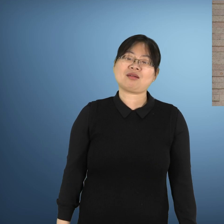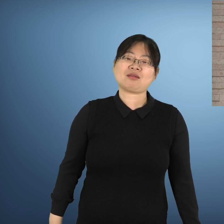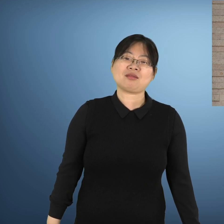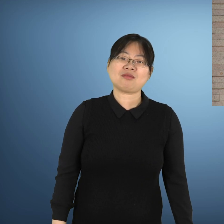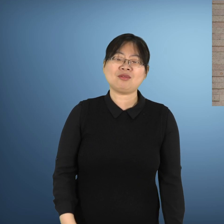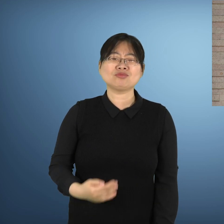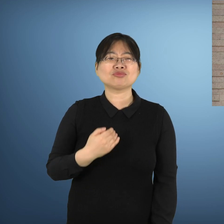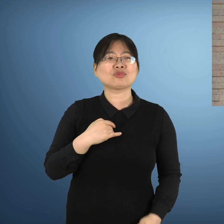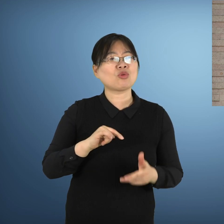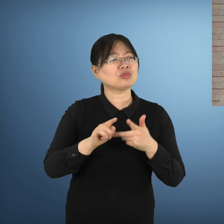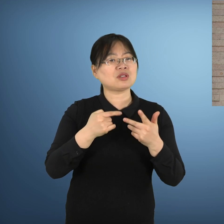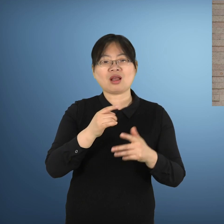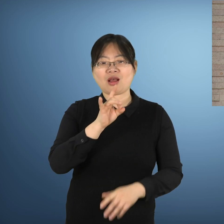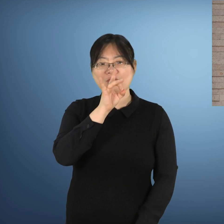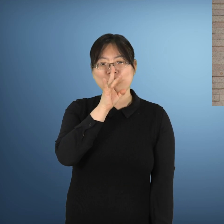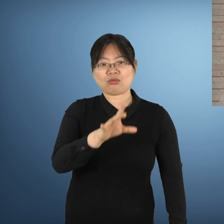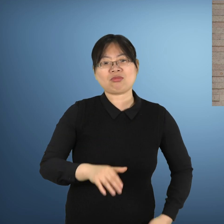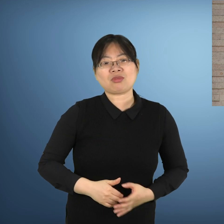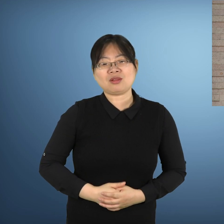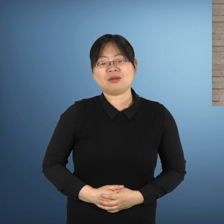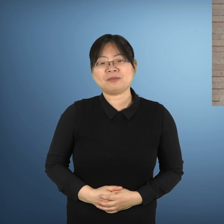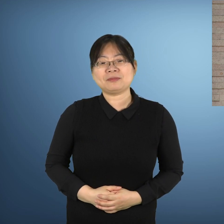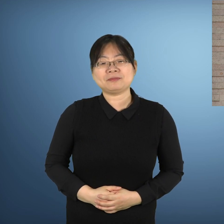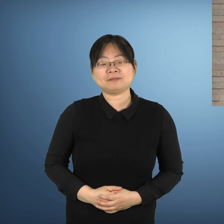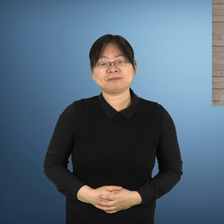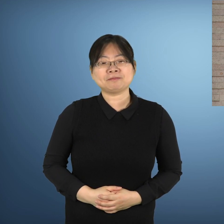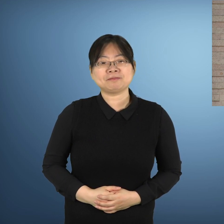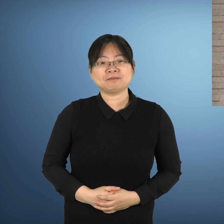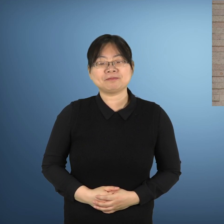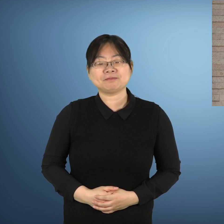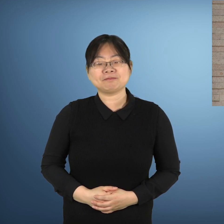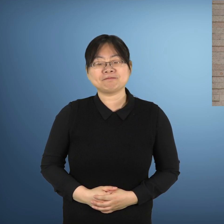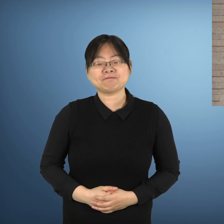처음에 잘 이해가 안 됐어요. 그러다가